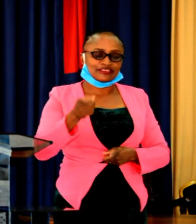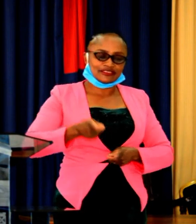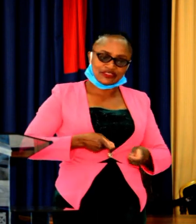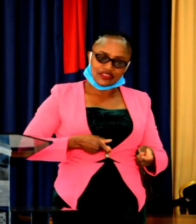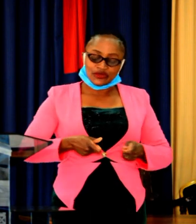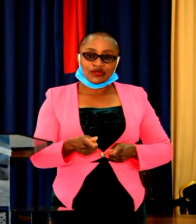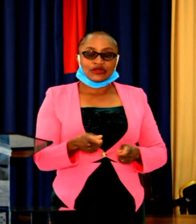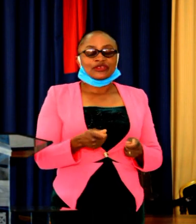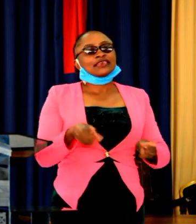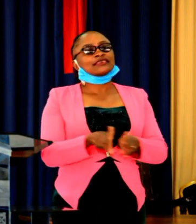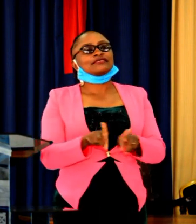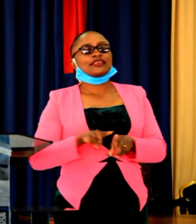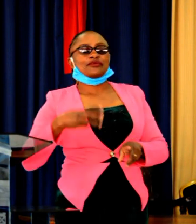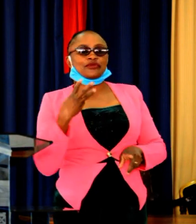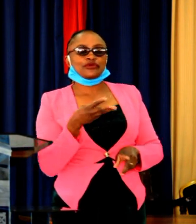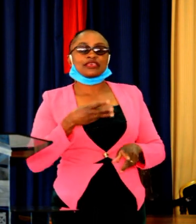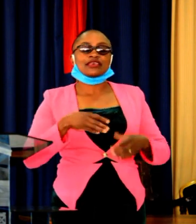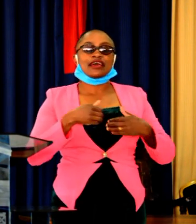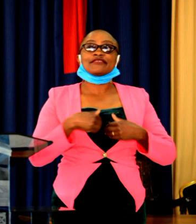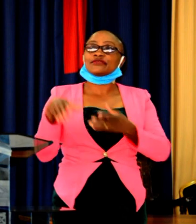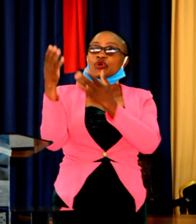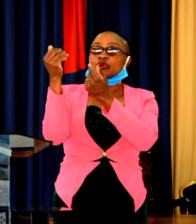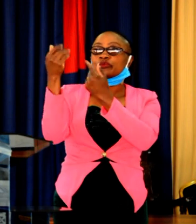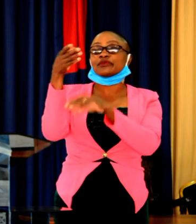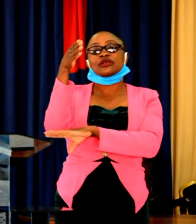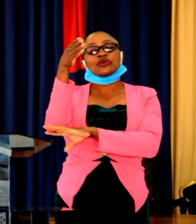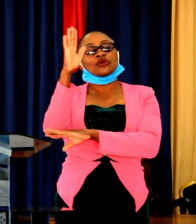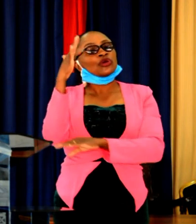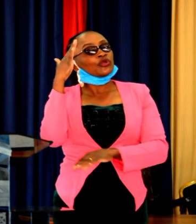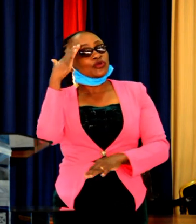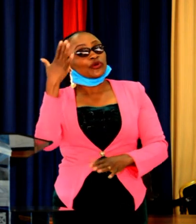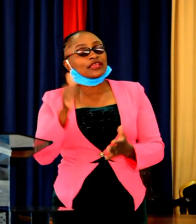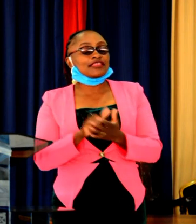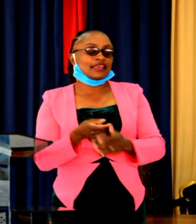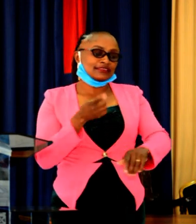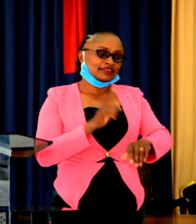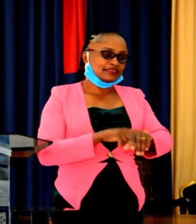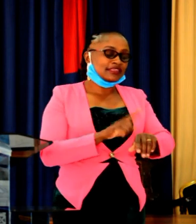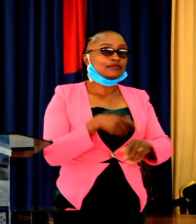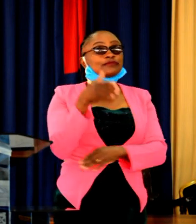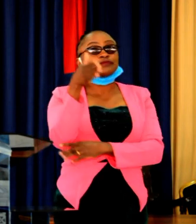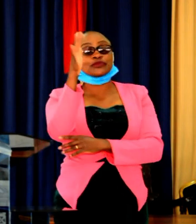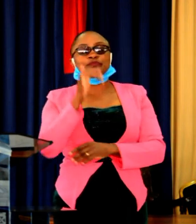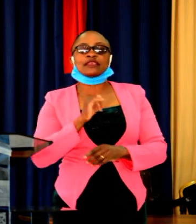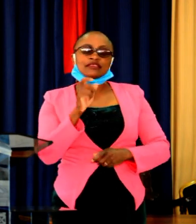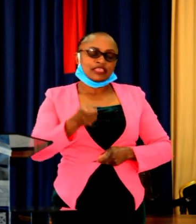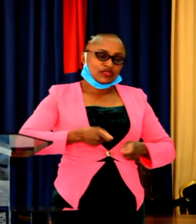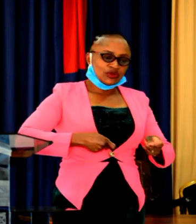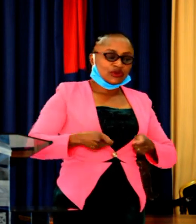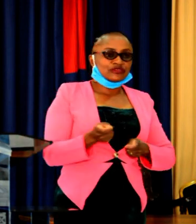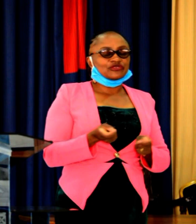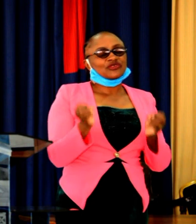ile ndege. Nasi tunafaa kumtumainia Mungu na kujua kwamba Mungu akiwa ushukani hakuna jambo lolote ambalo